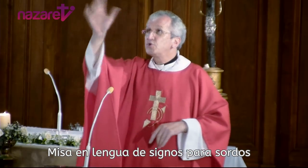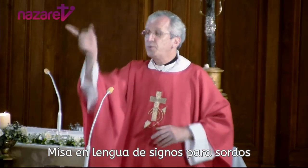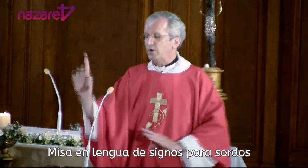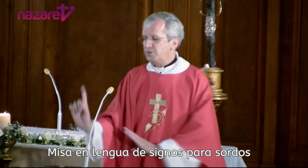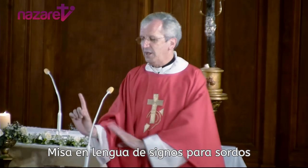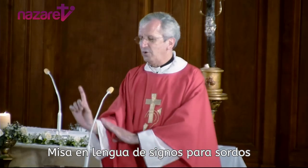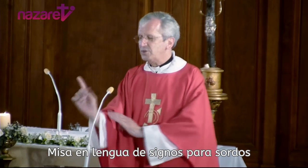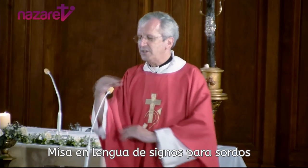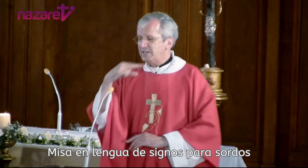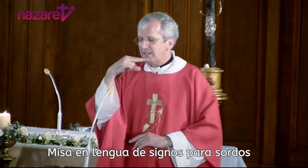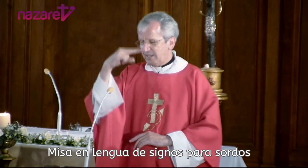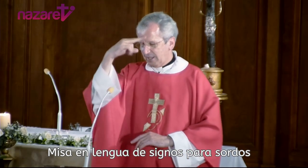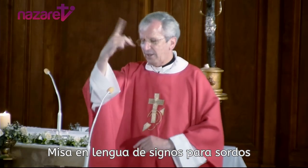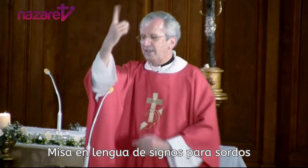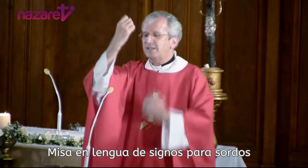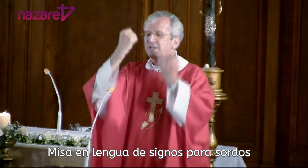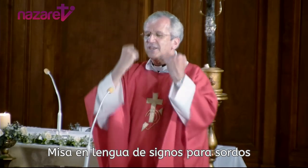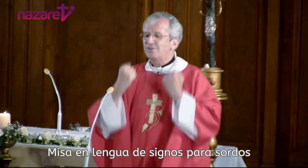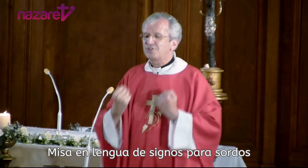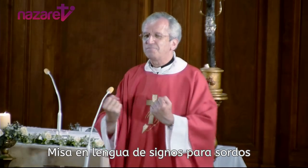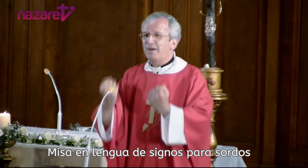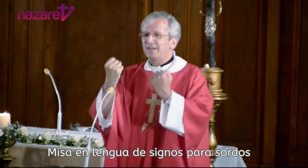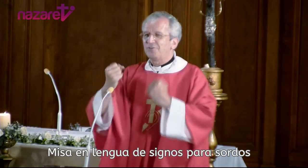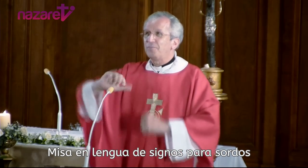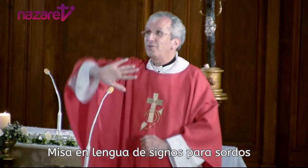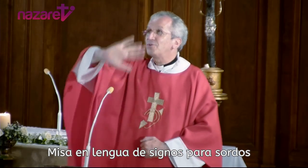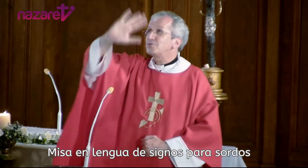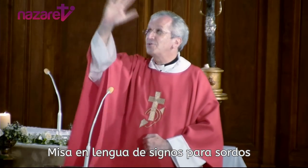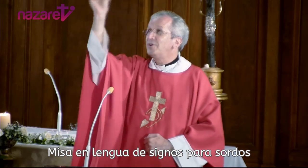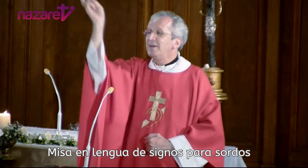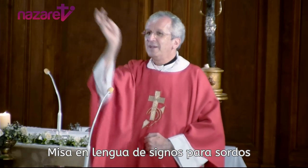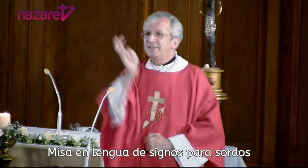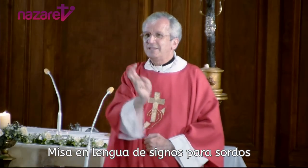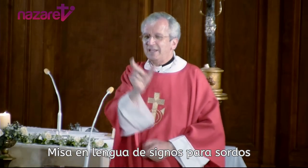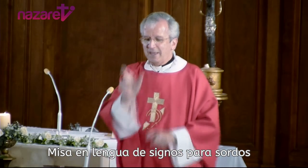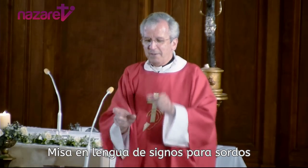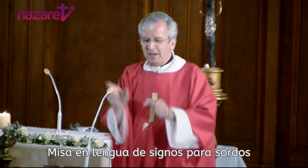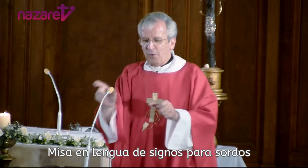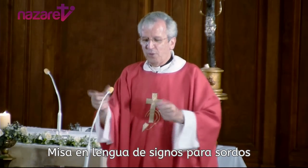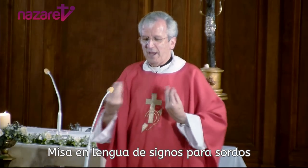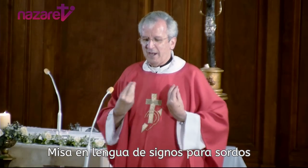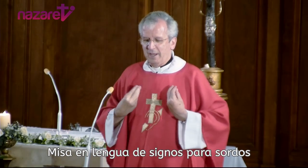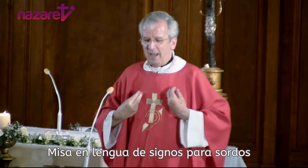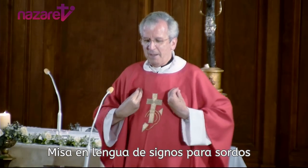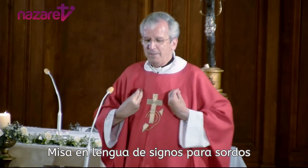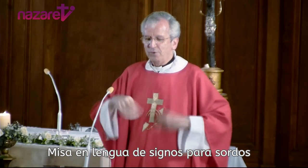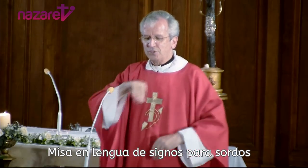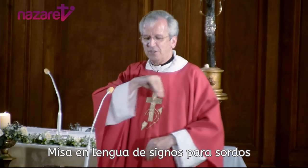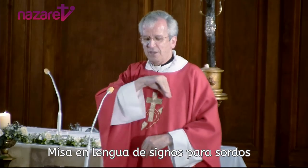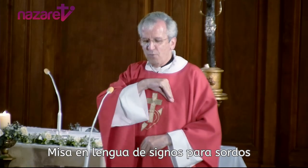a los cielos y está sentado a la derecha de Dios, Padre Todopoderoso. Desde allí ha de venir a juzgar a vivos y